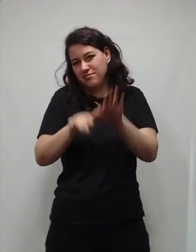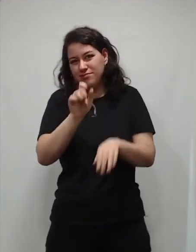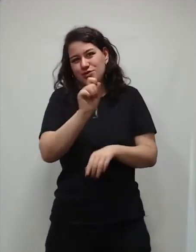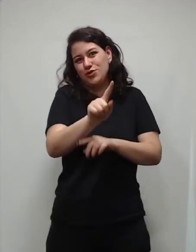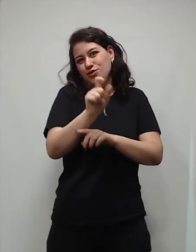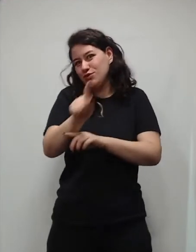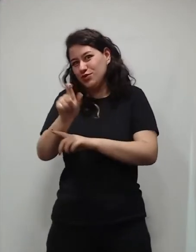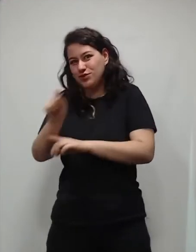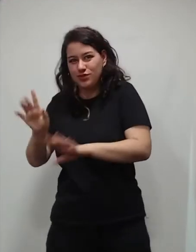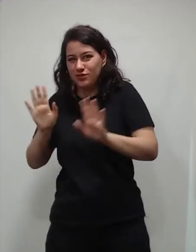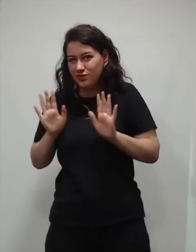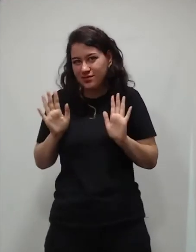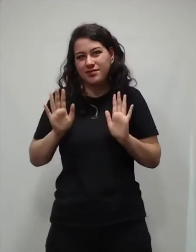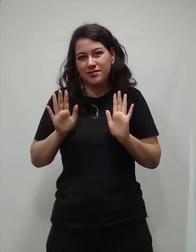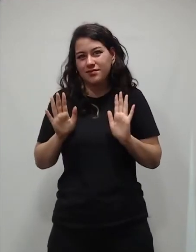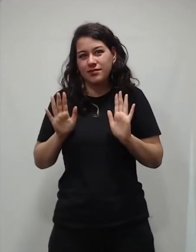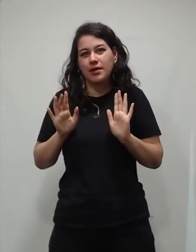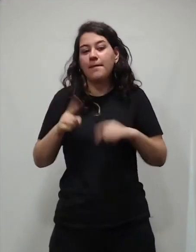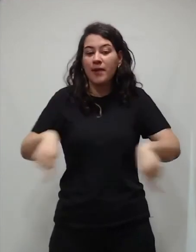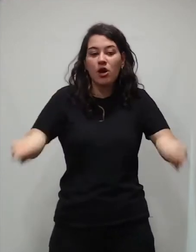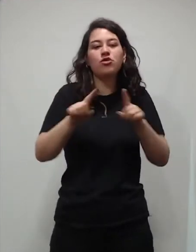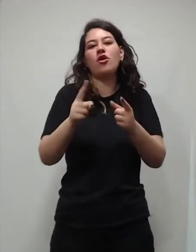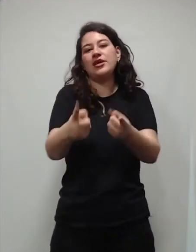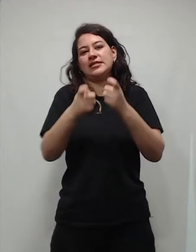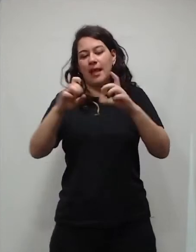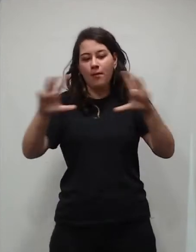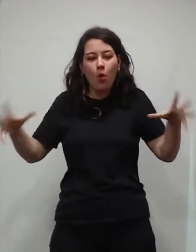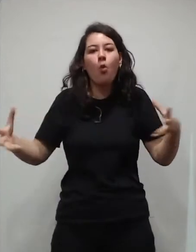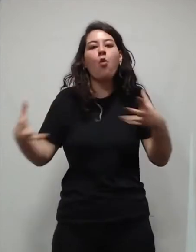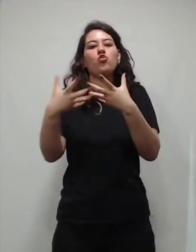todos ellos son necesarios,